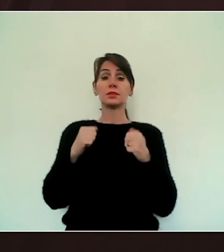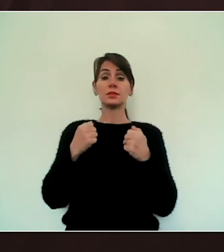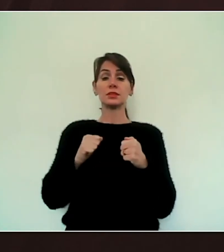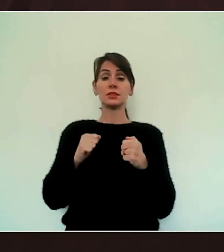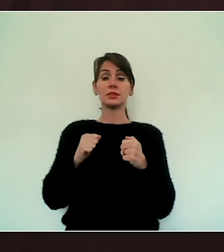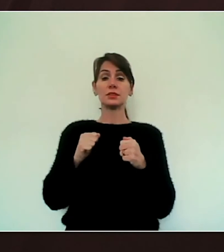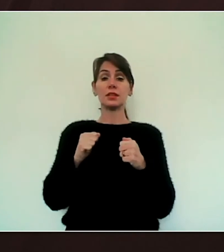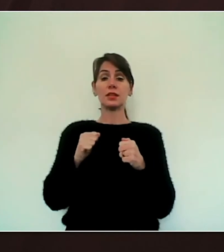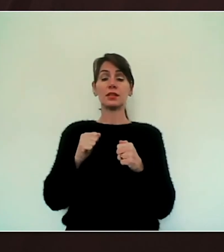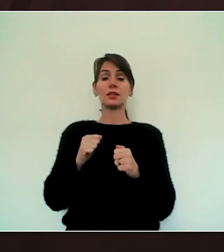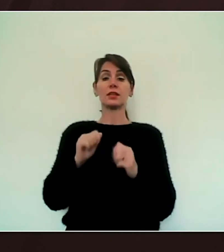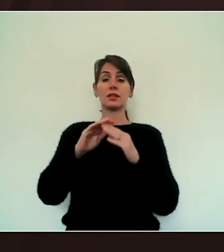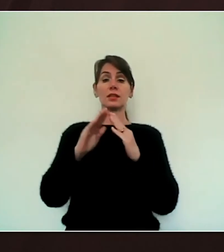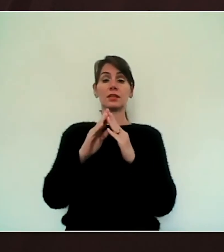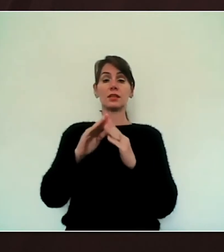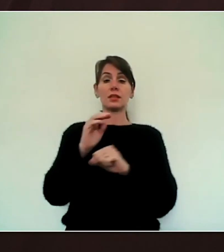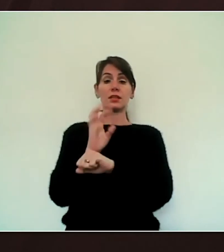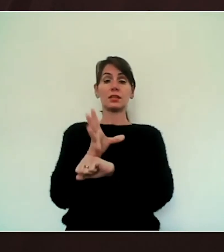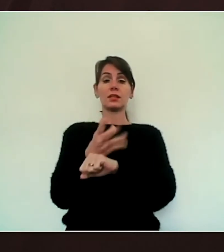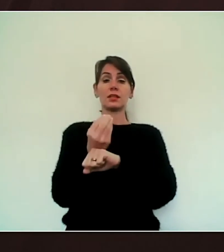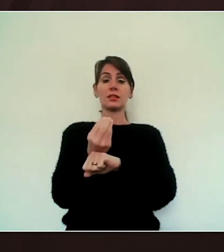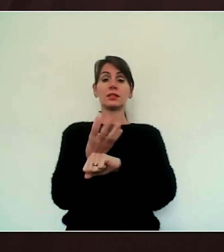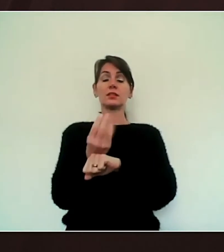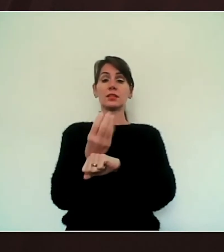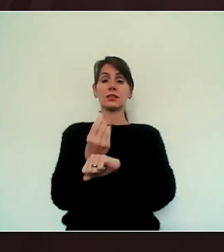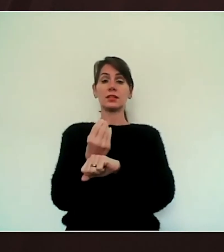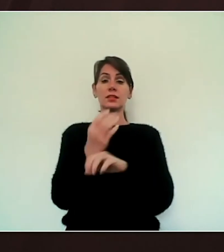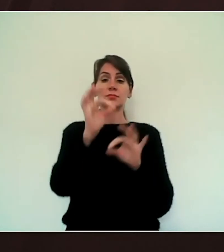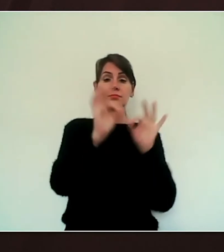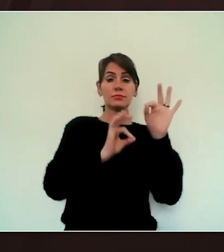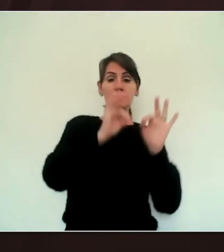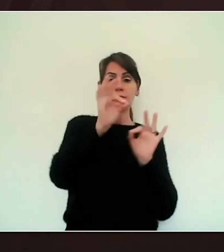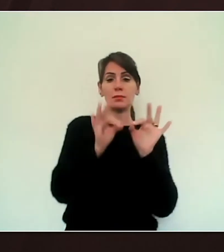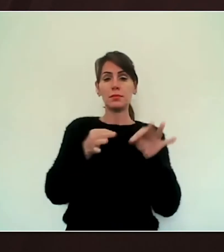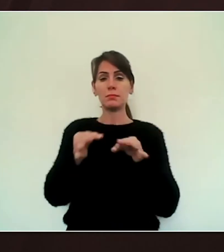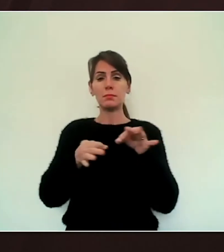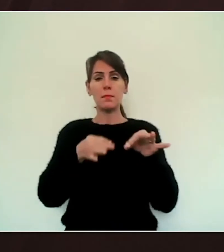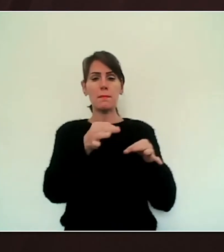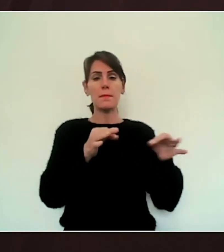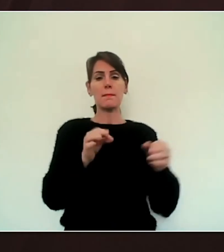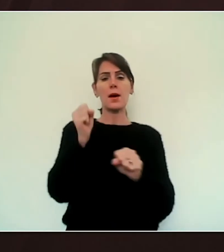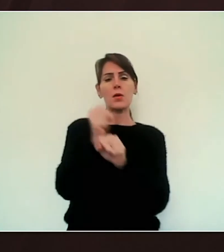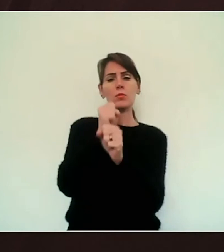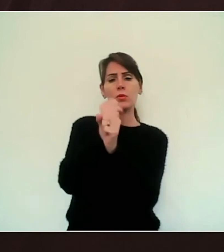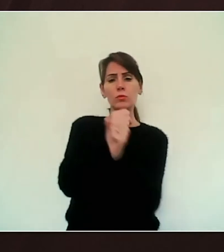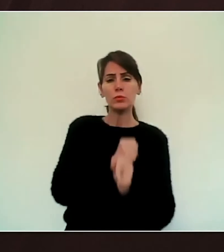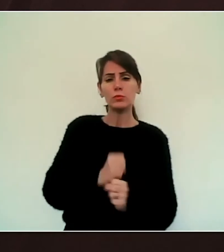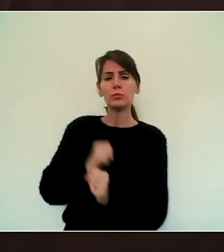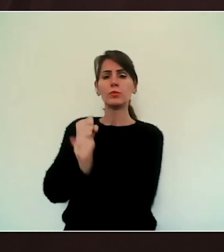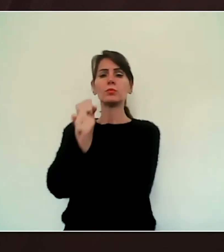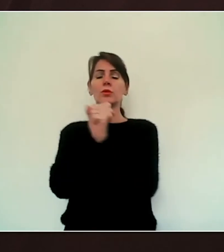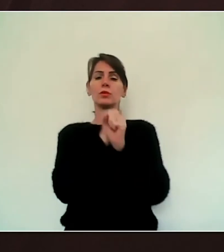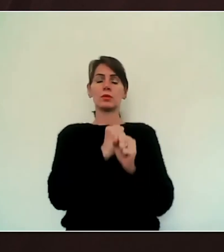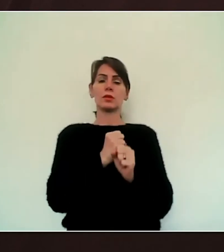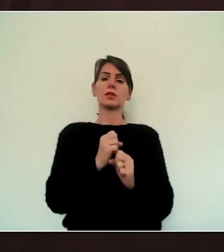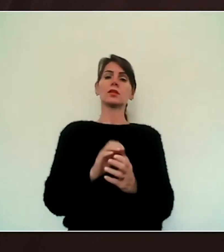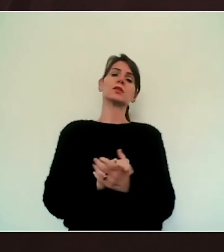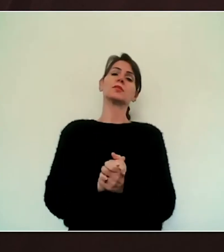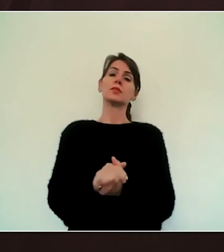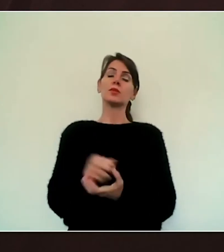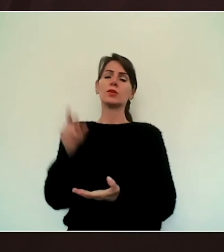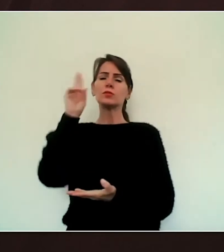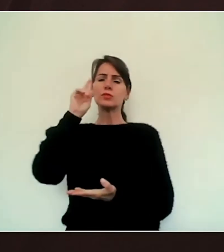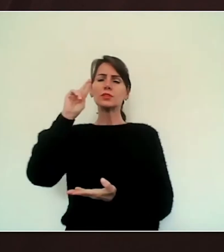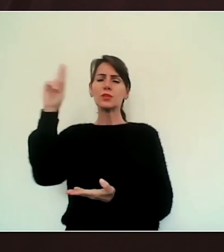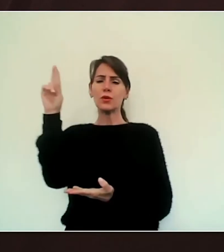a condição da igreja em Filadélfia. E finalmente, irmão, depois de muitos anos, o Senhor investiu em você,